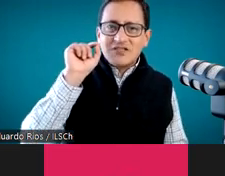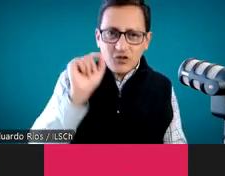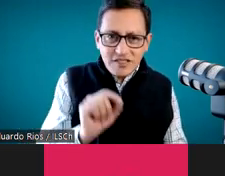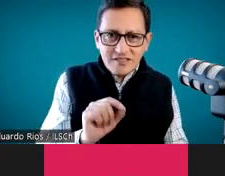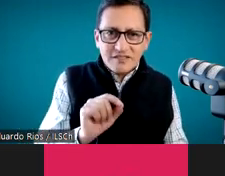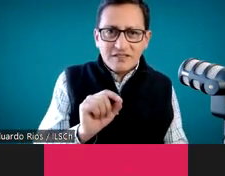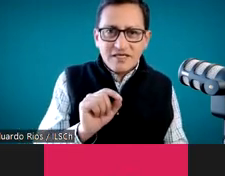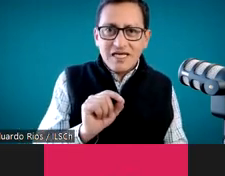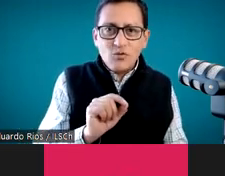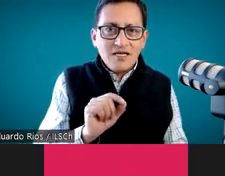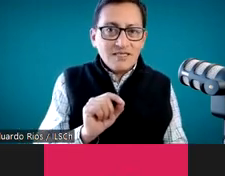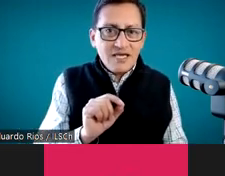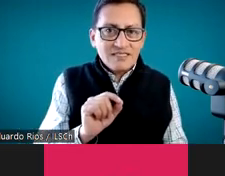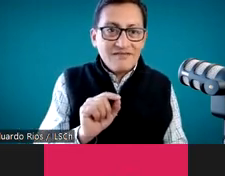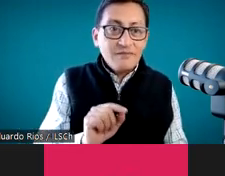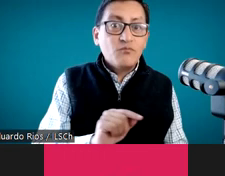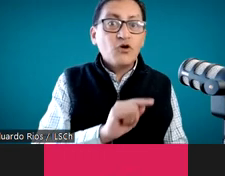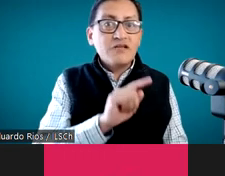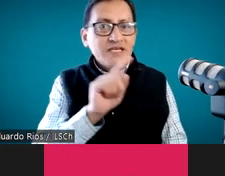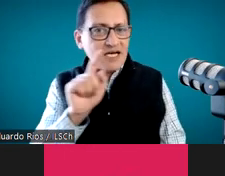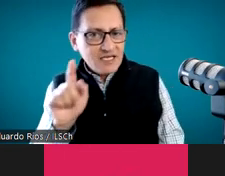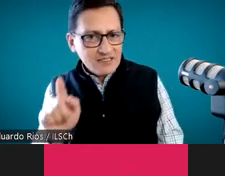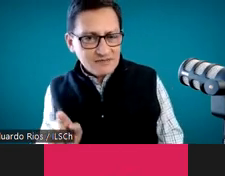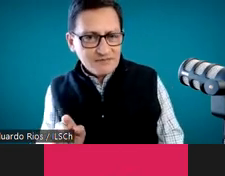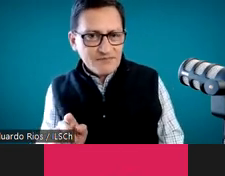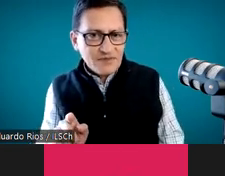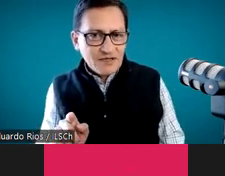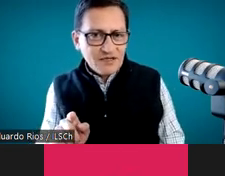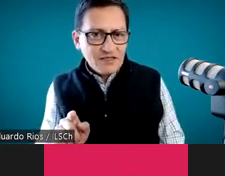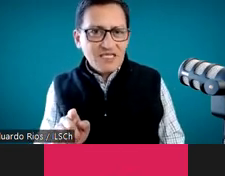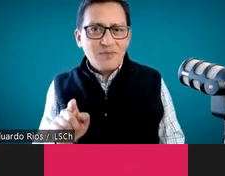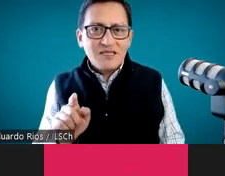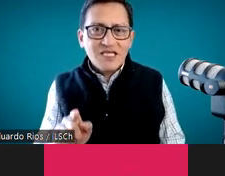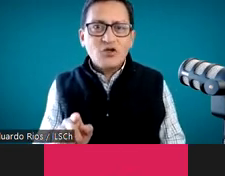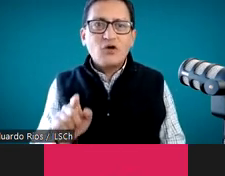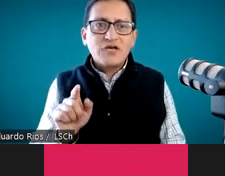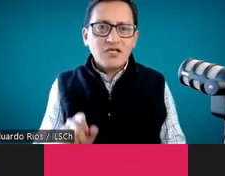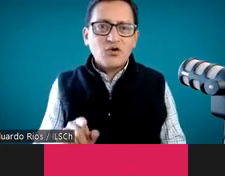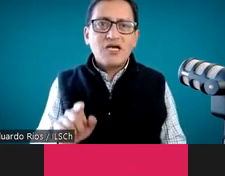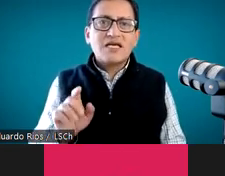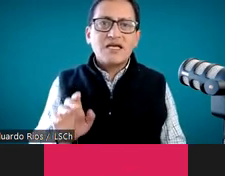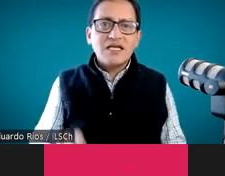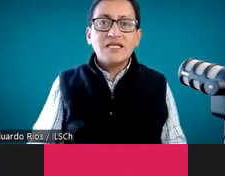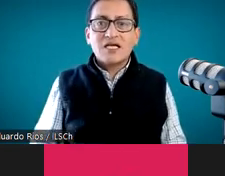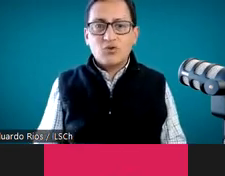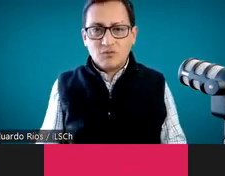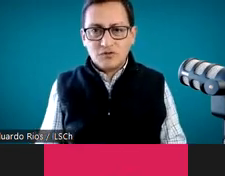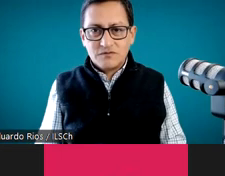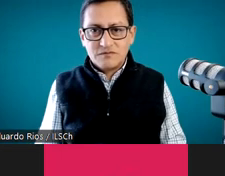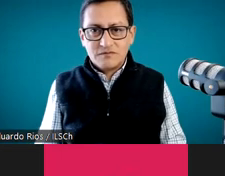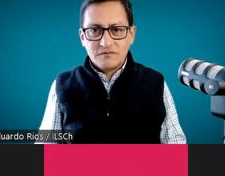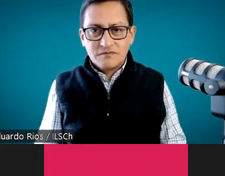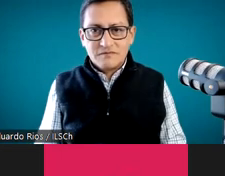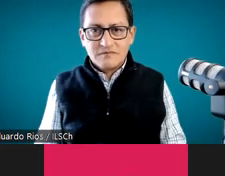Las acciones en lengua de señas se ven modificadas dependiendo del objeto con el que